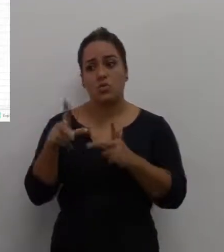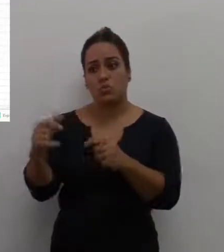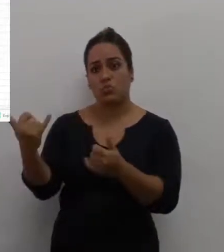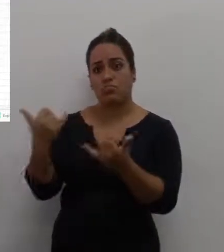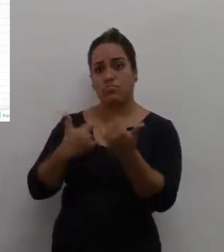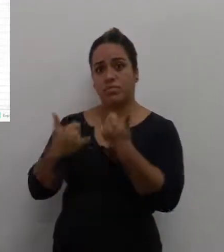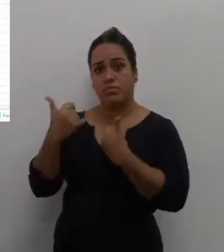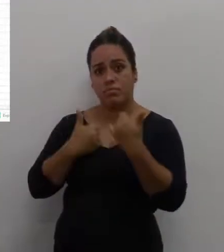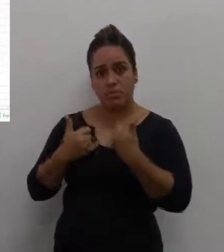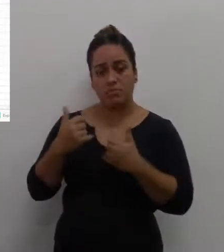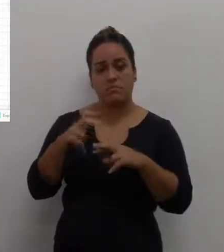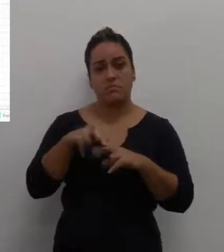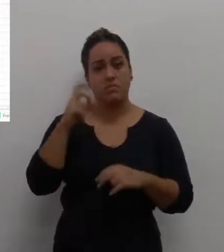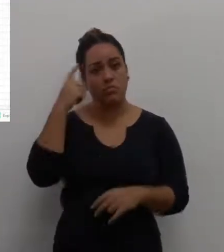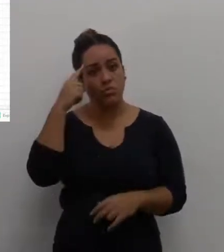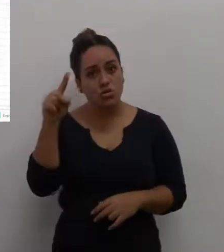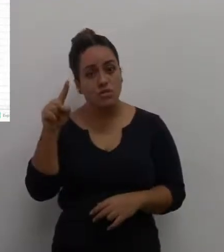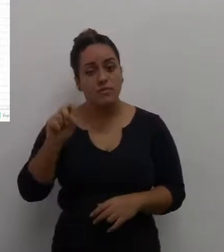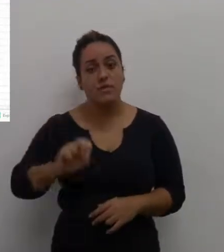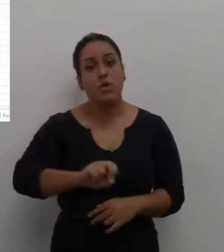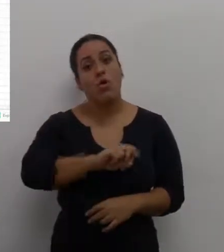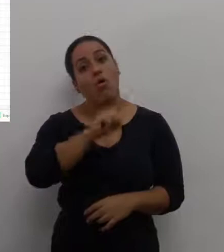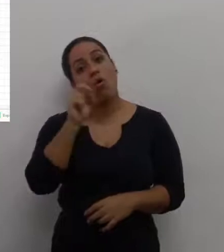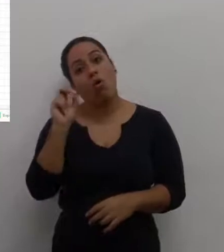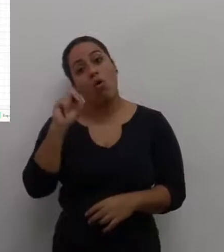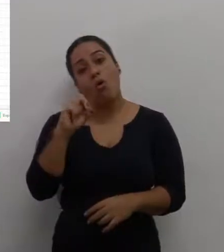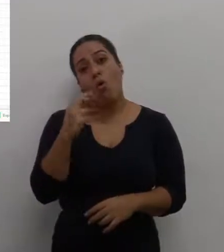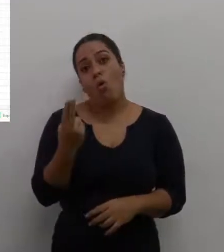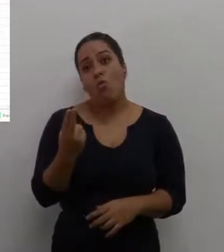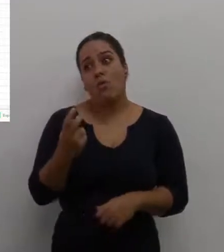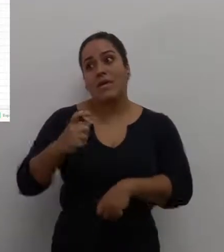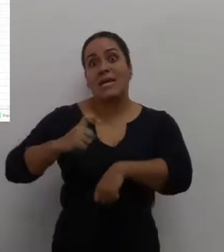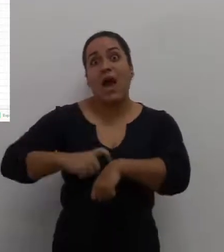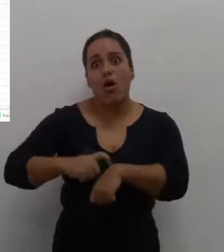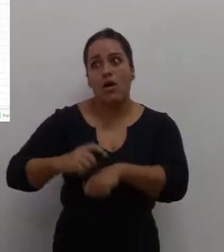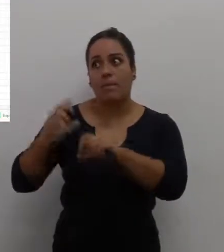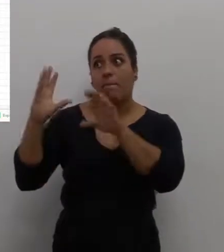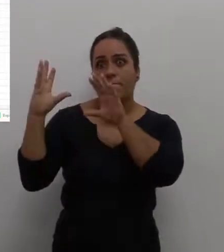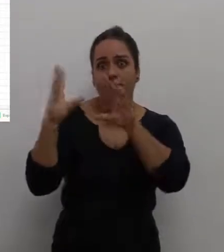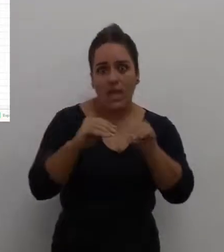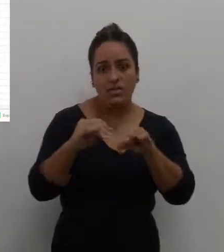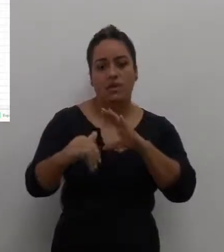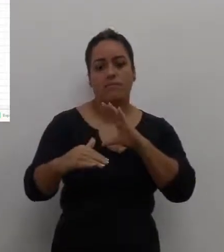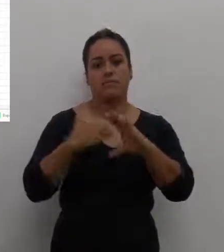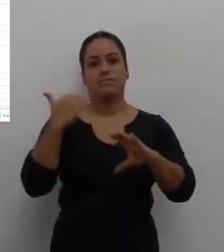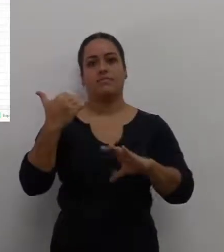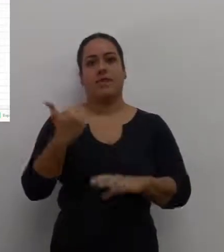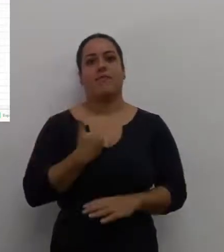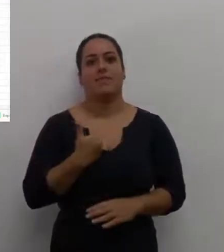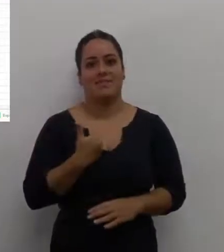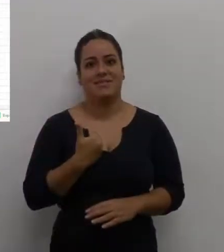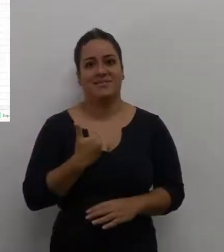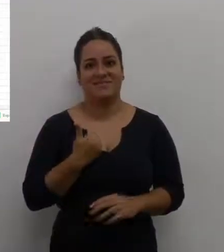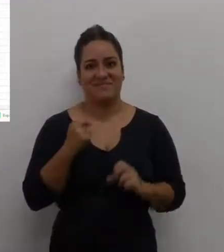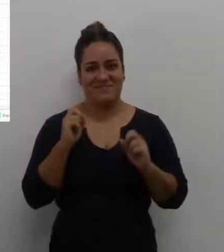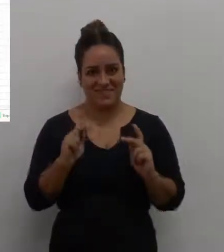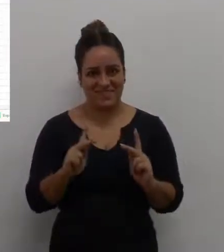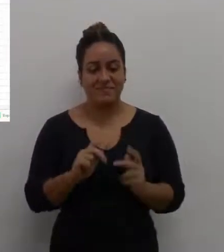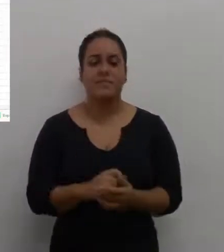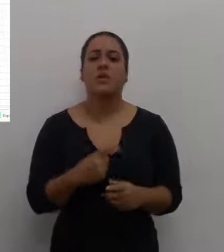no e-mail consolidado durante o dia, ou o e-mail imediatamente assim que acontecer o evento. Tá ok?